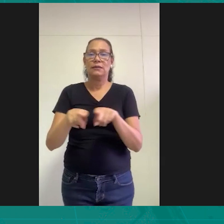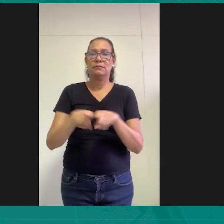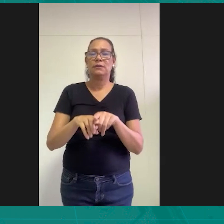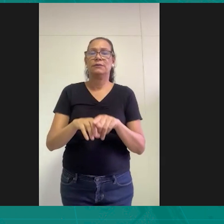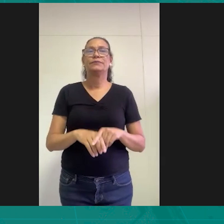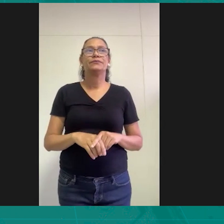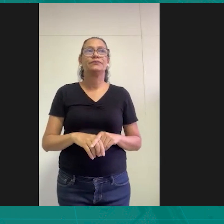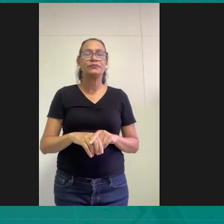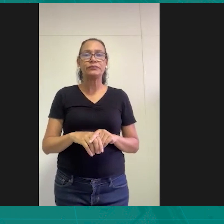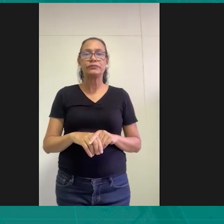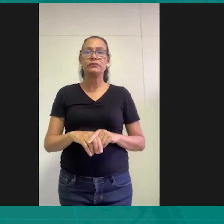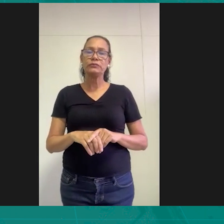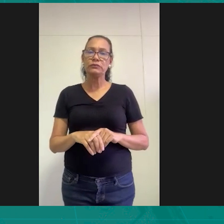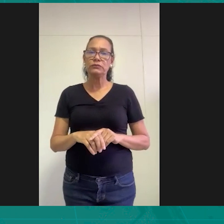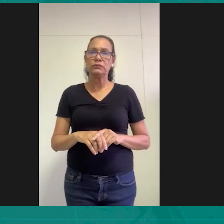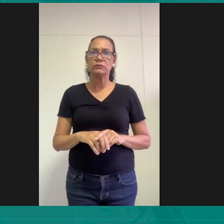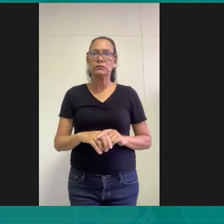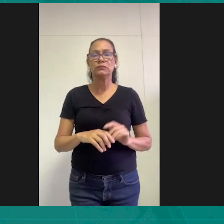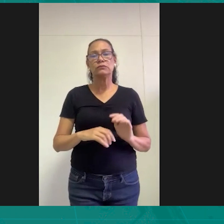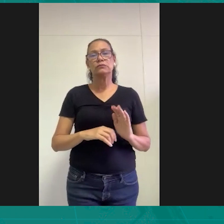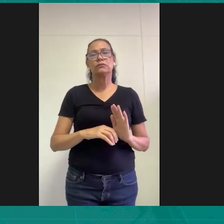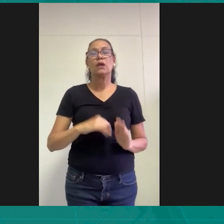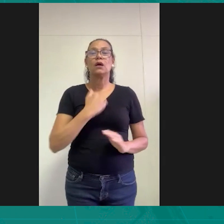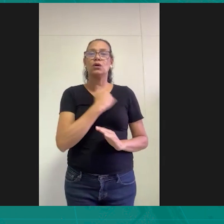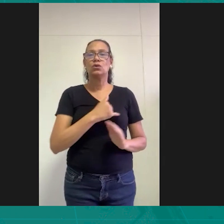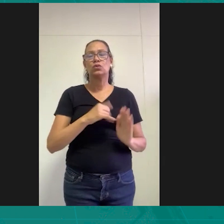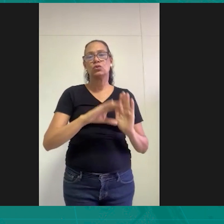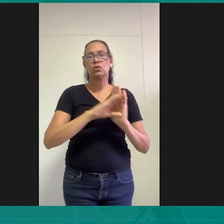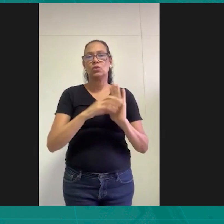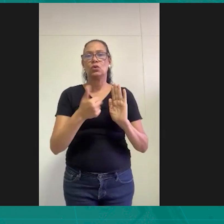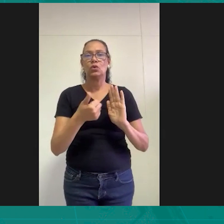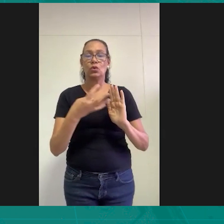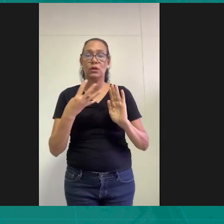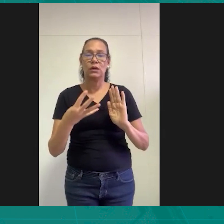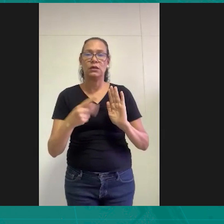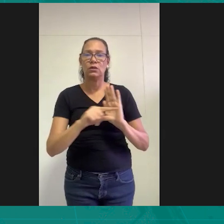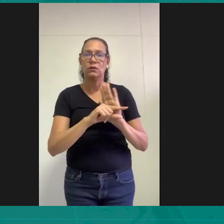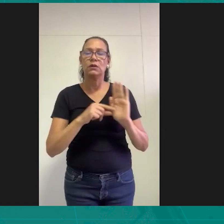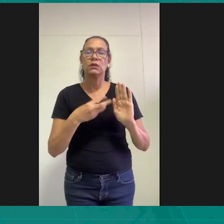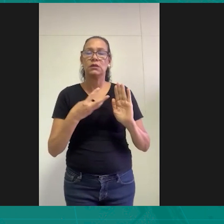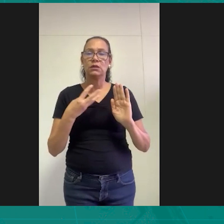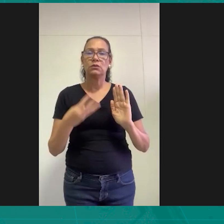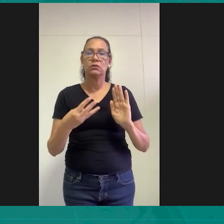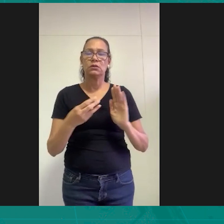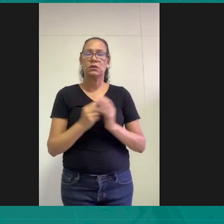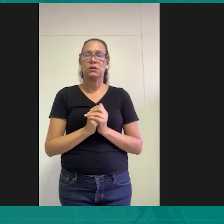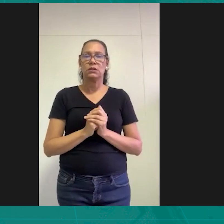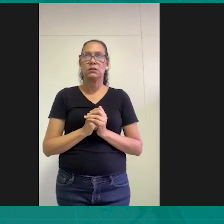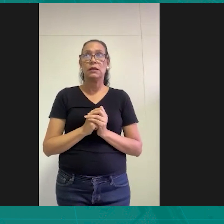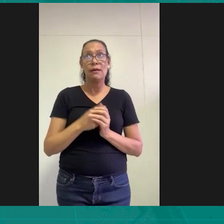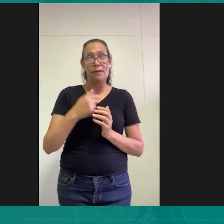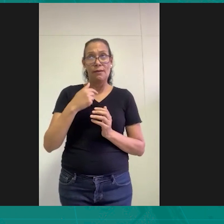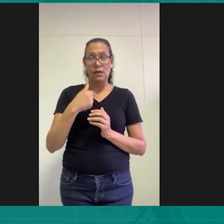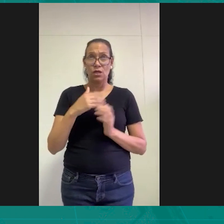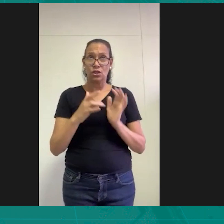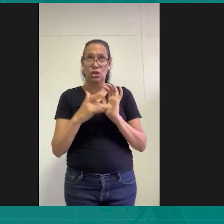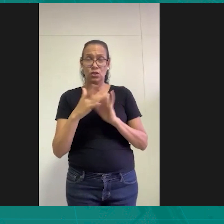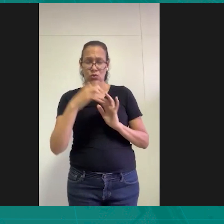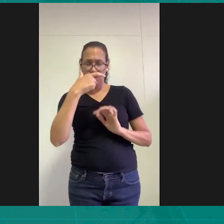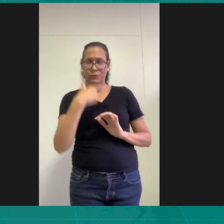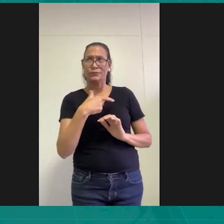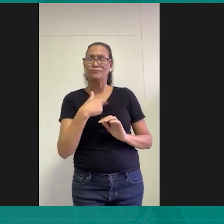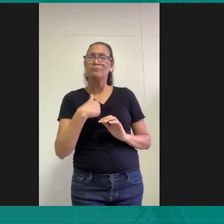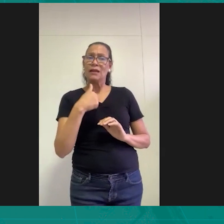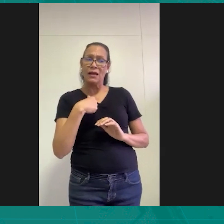for, versículo 3, e quando eu for e vos preparar lugar, voltarei e